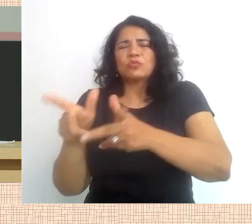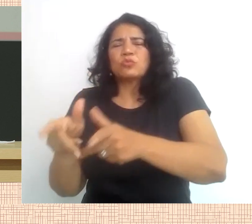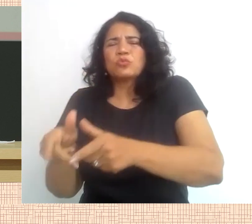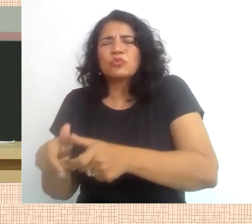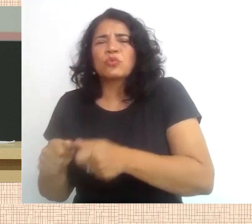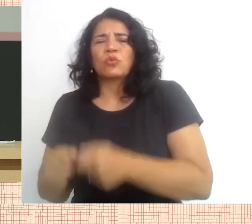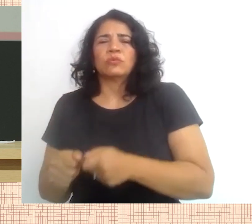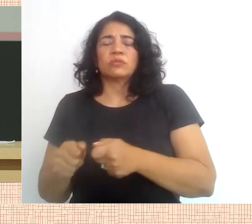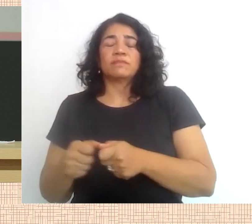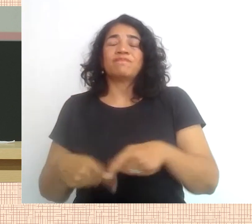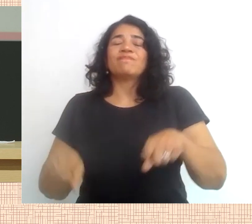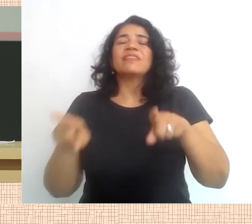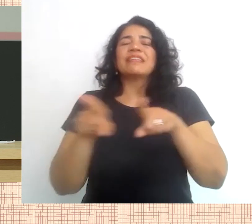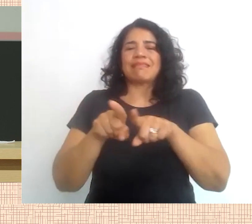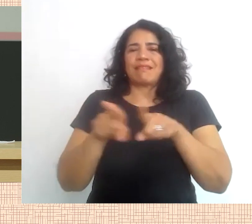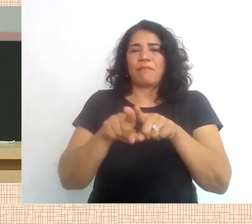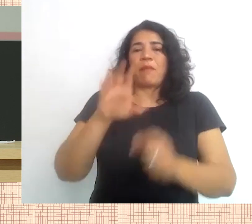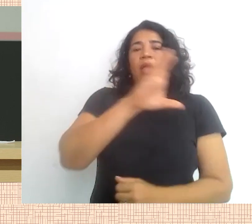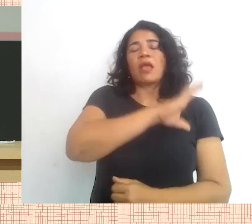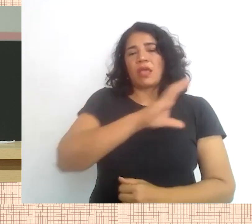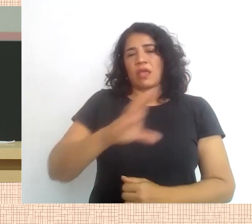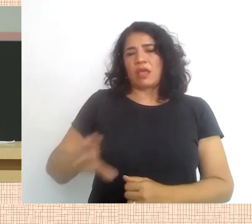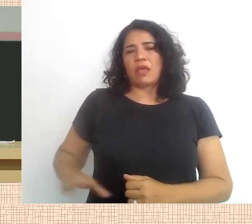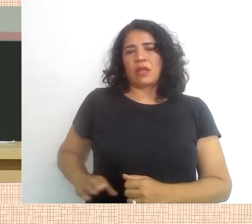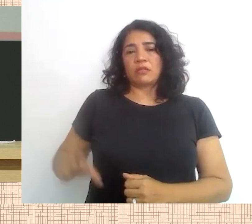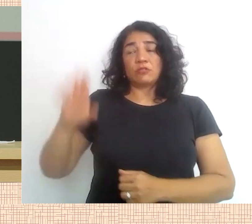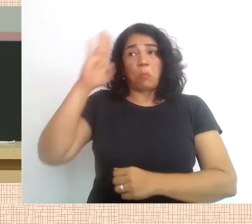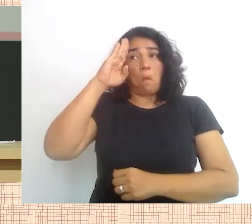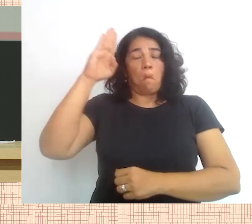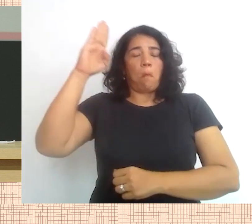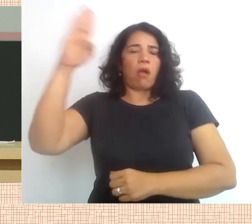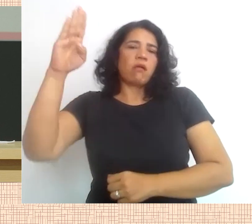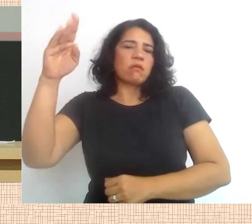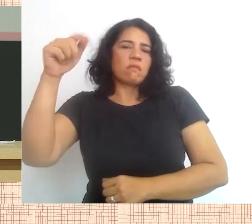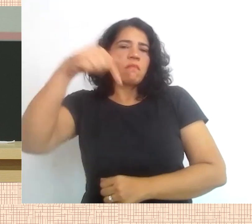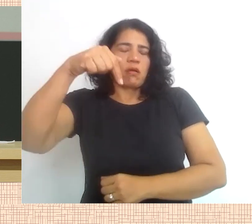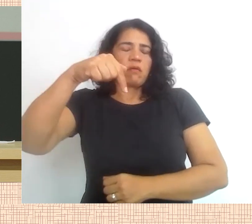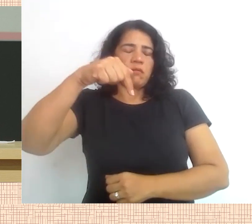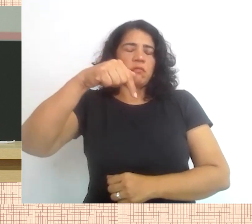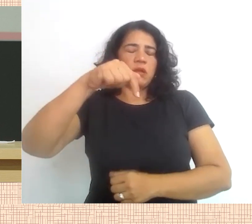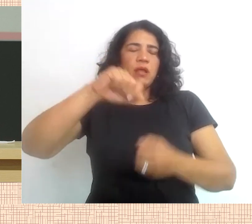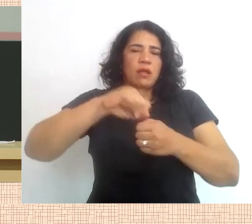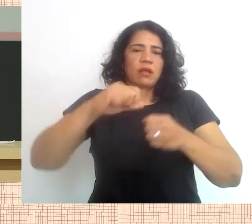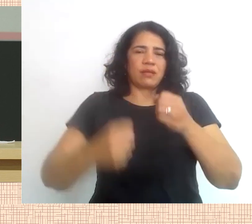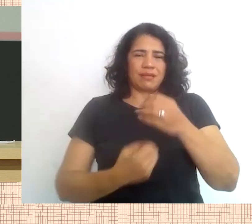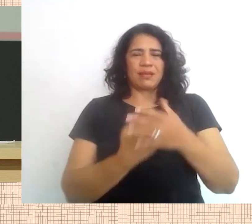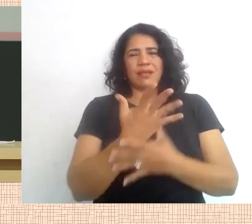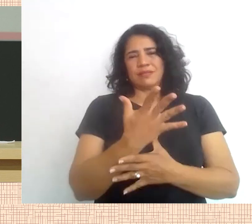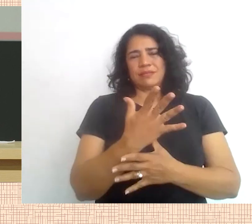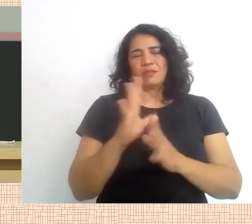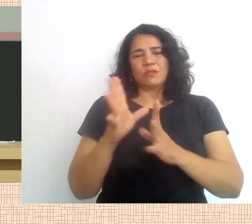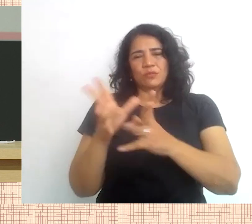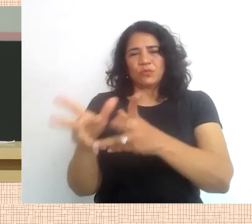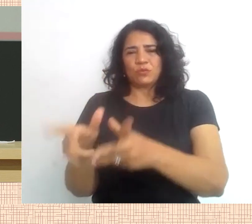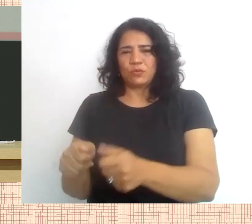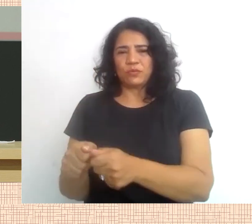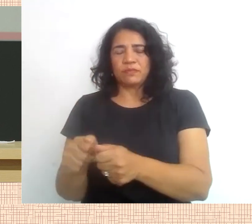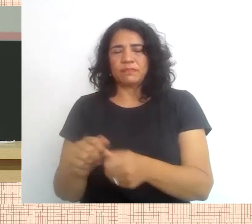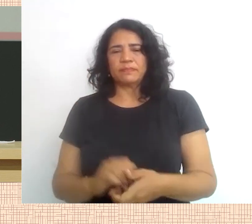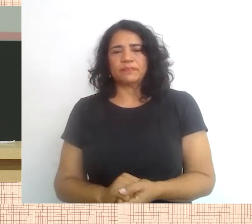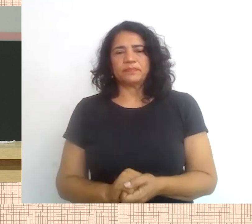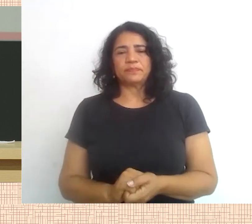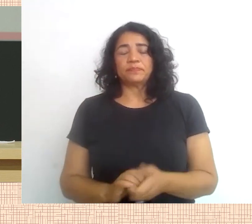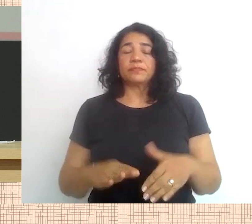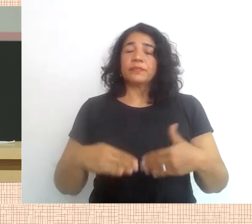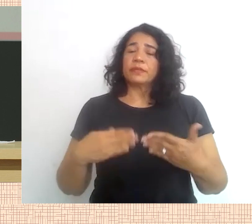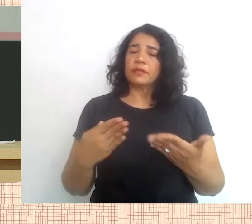Então o apóstolo tem essa responsabilidade. Não é só para ele ficar bonito, ele mandar em todo mundo, não. Aliás, ele não manda nada,